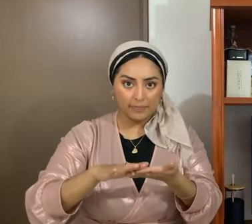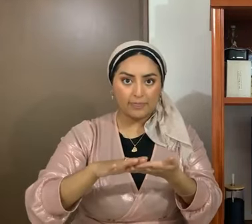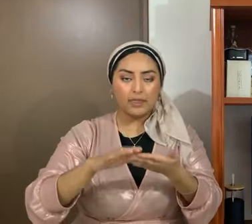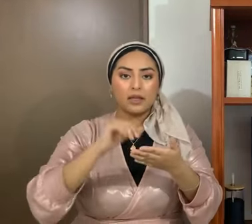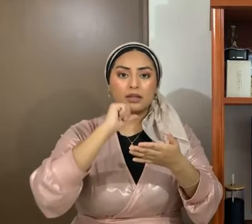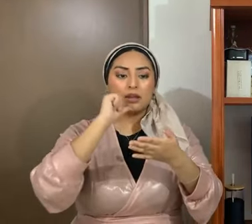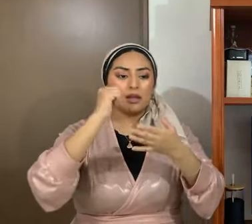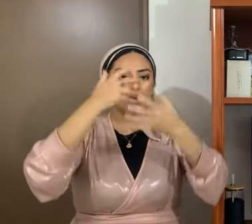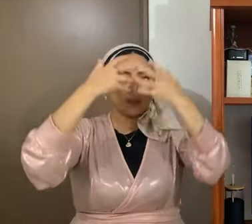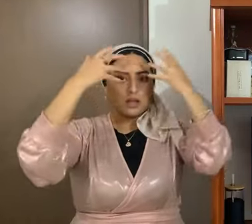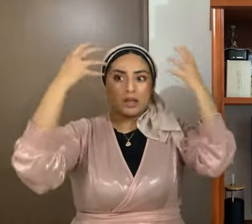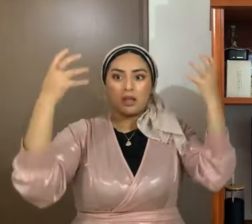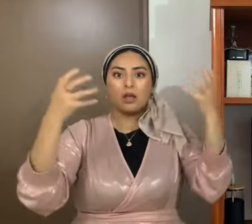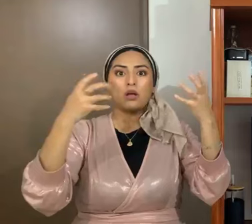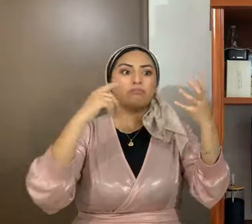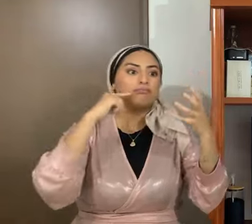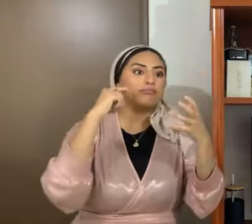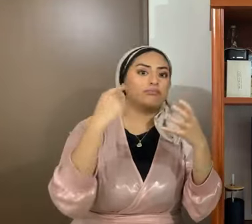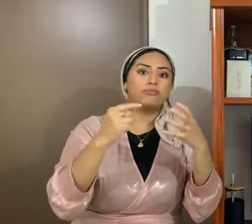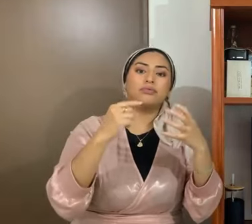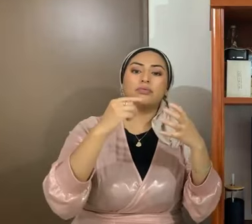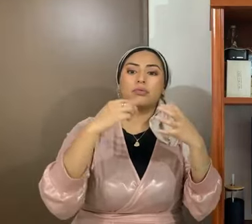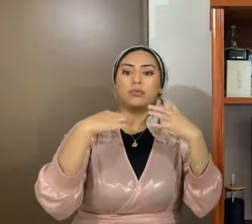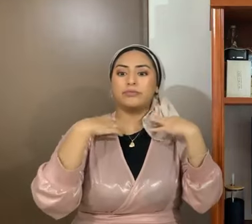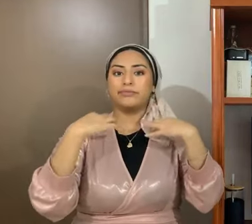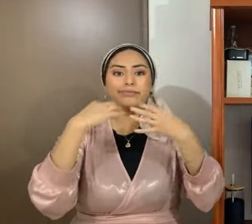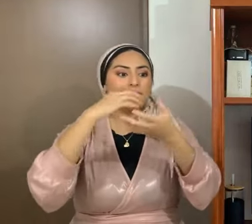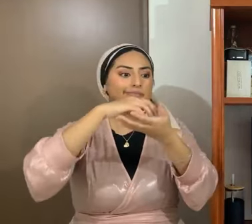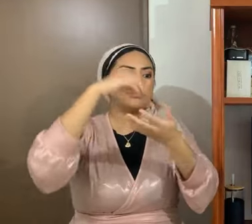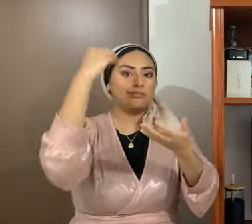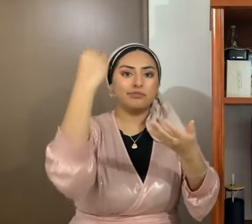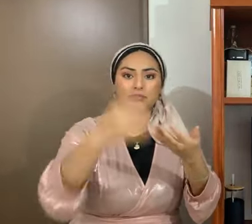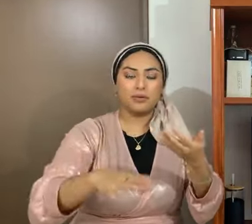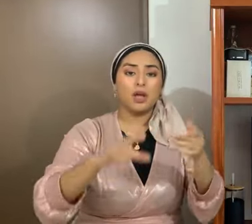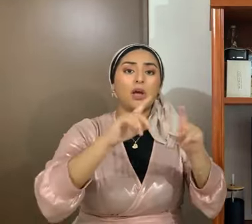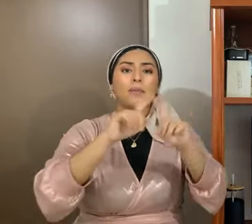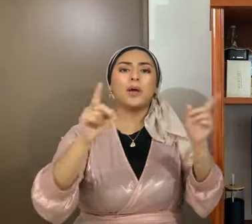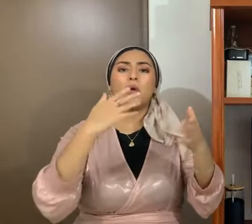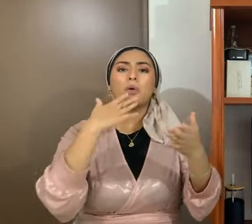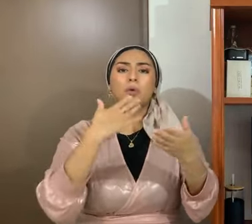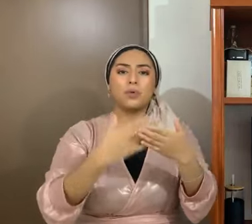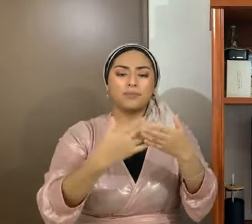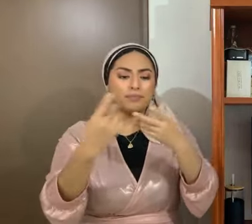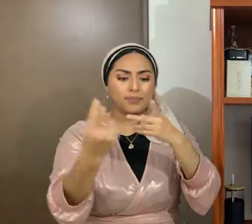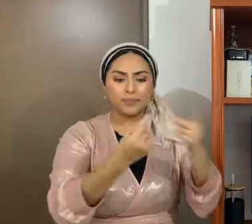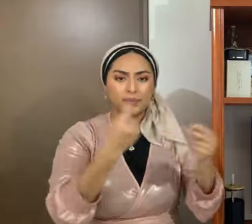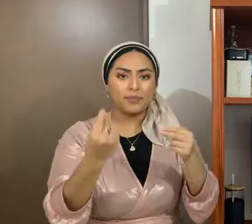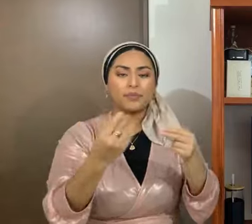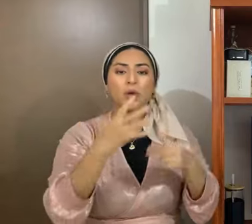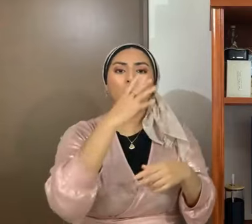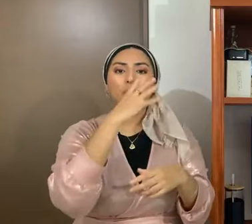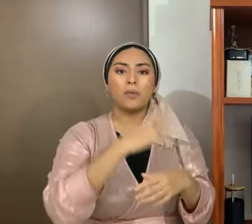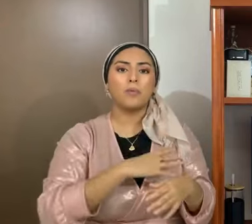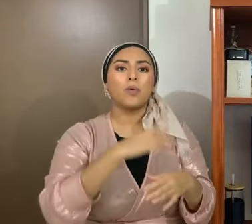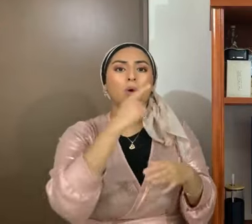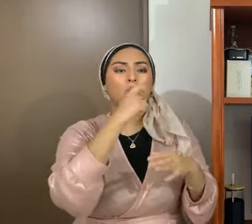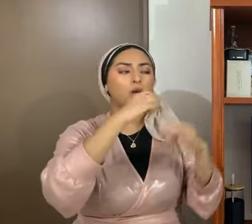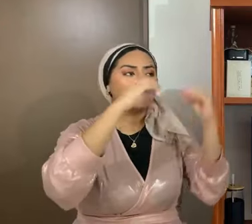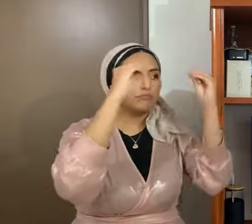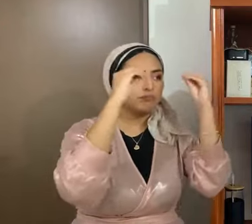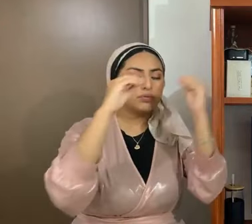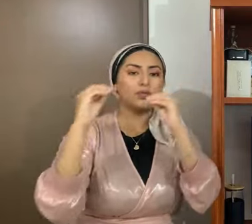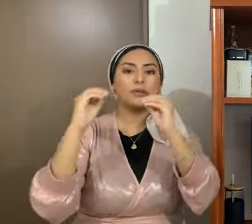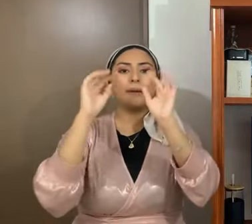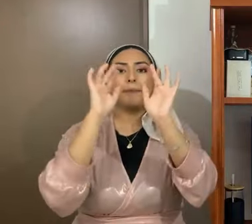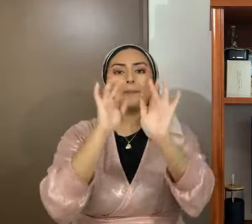no con peinado ostentoso, ni oro, ni perlas, ni vestidos costosos, sino con buenas obras como corresponde a mujeres que profesan